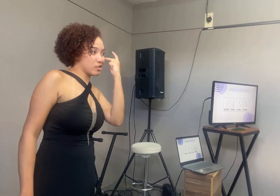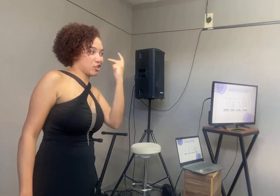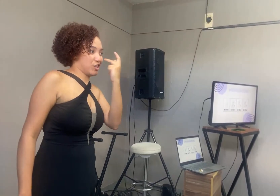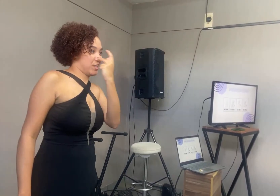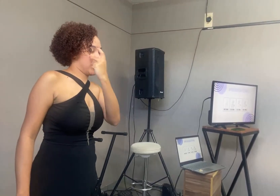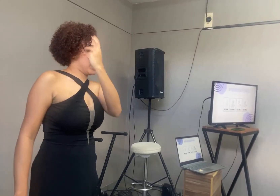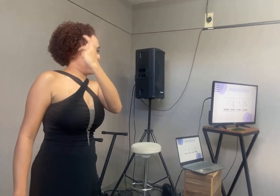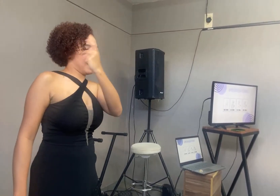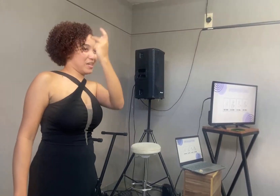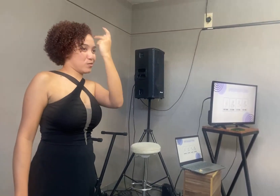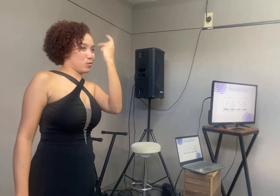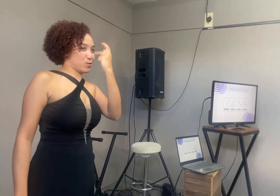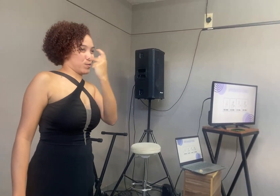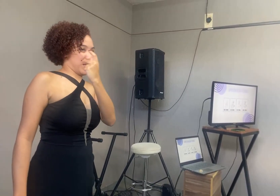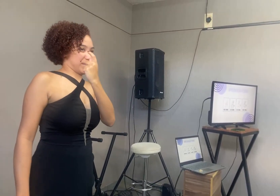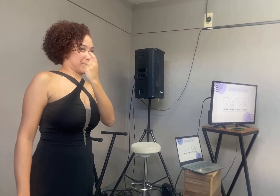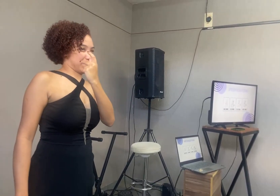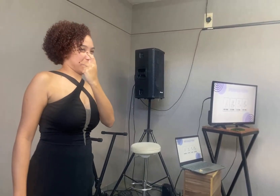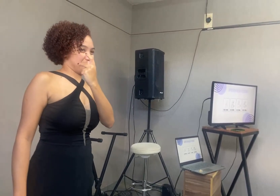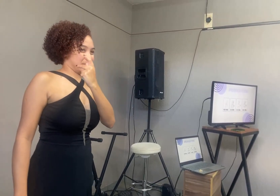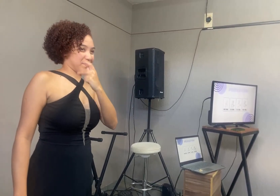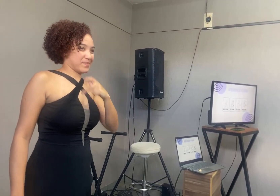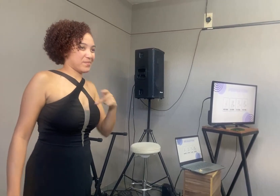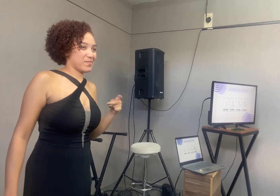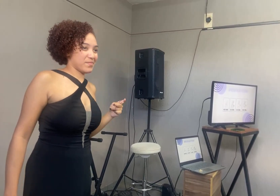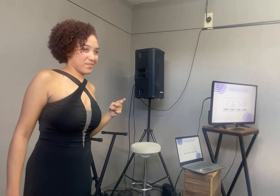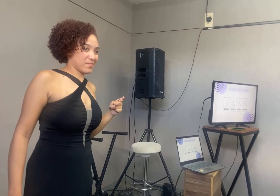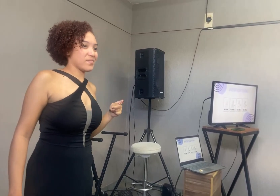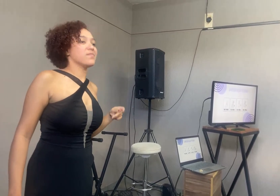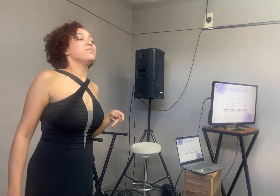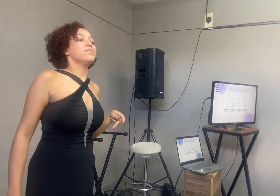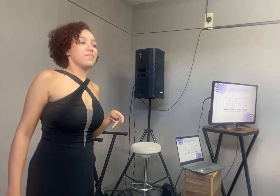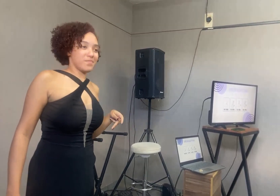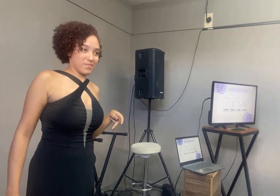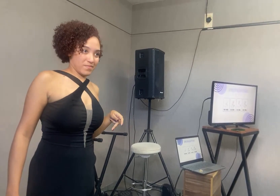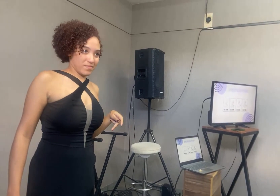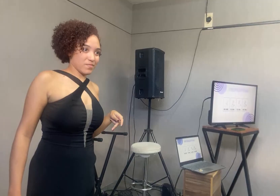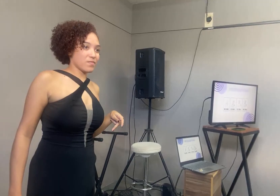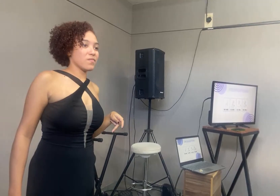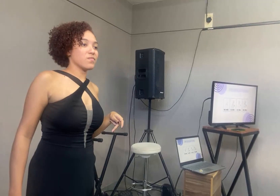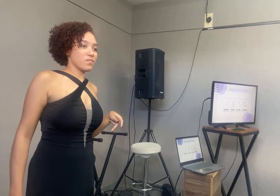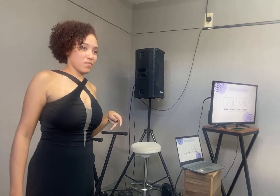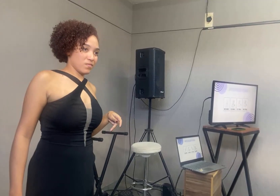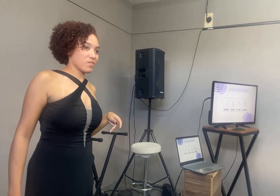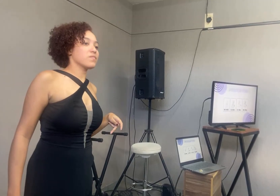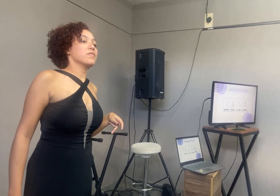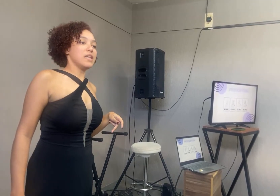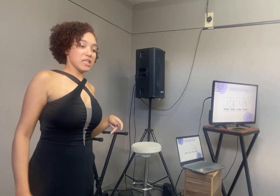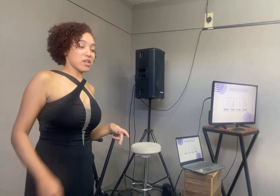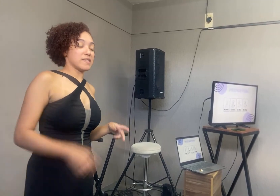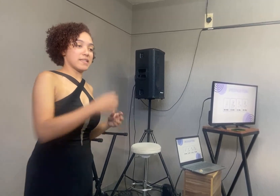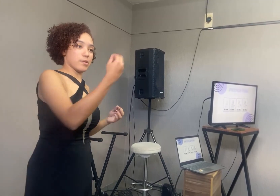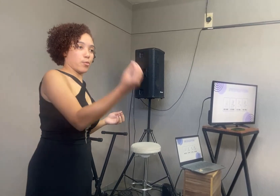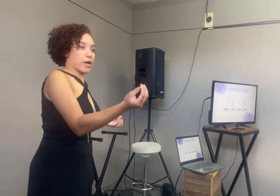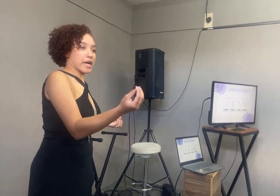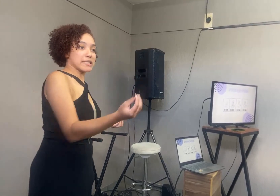marcante dentro do rosto dela. Então, em vez de falar o nome da pessoa, eles falam, cada um tem o seu sinal. Isso, eles atribuem a cada